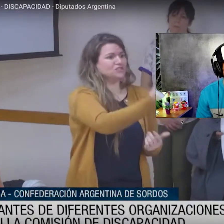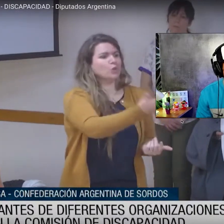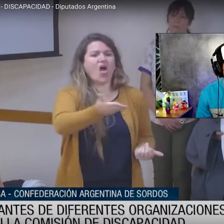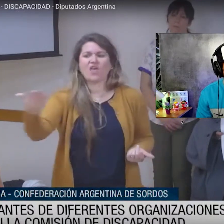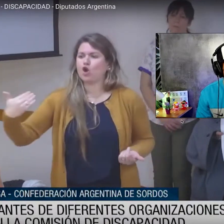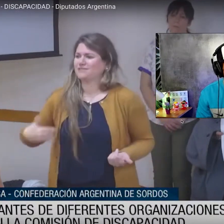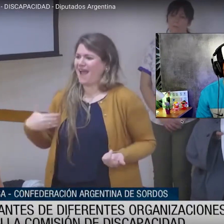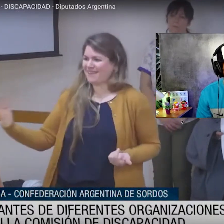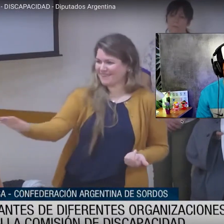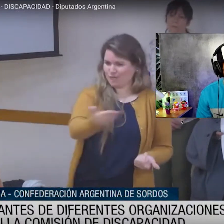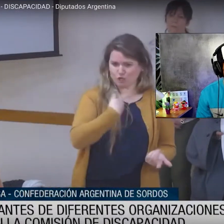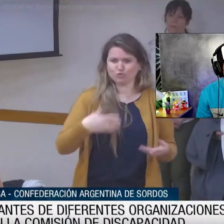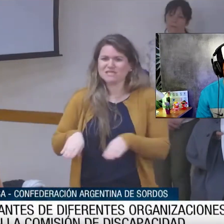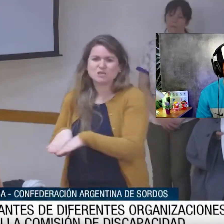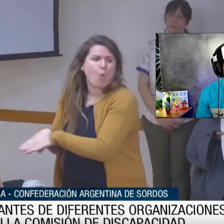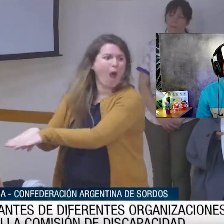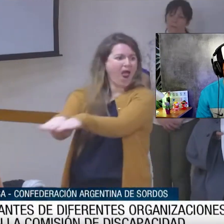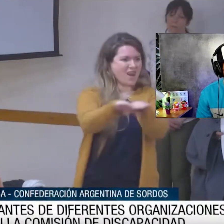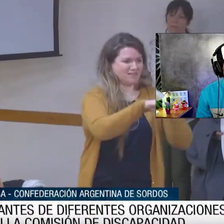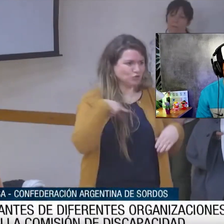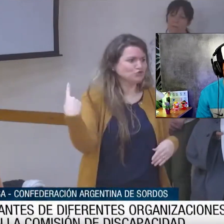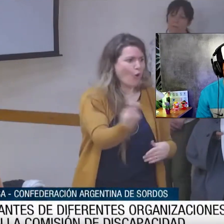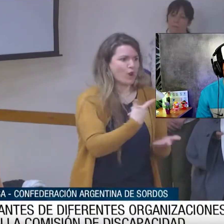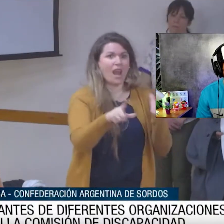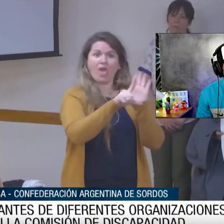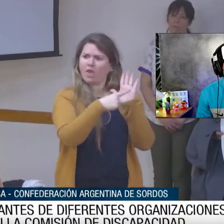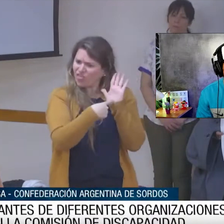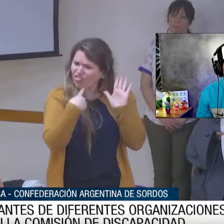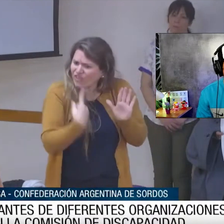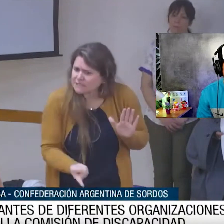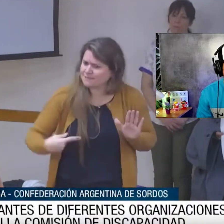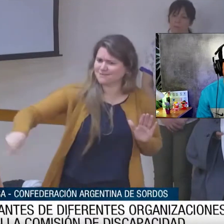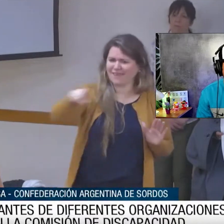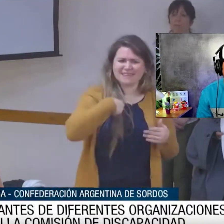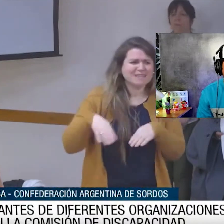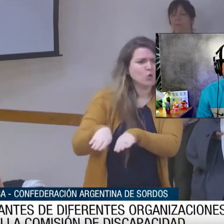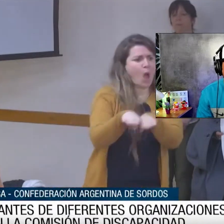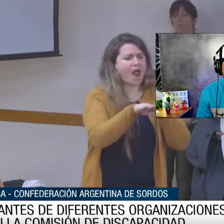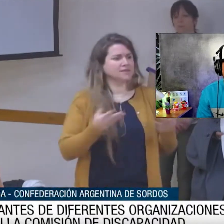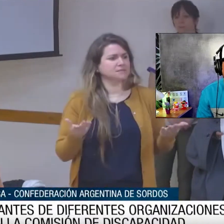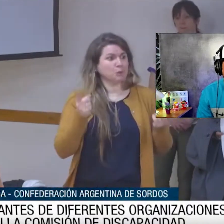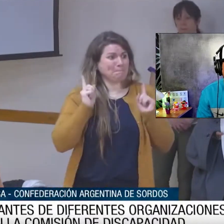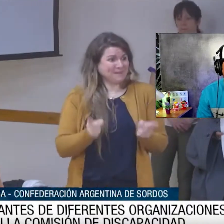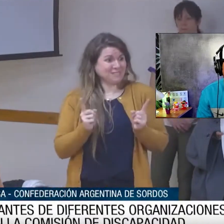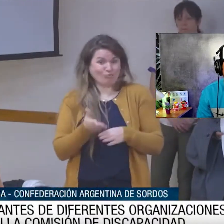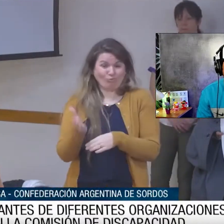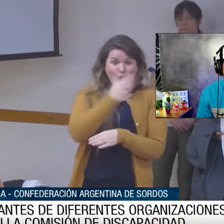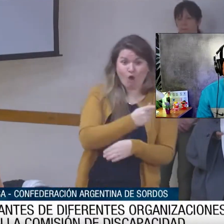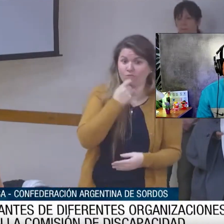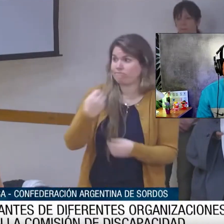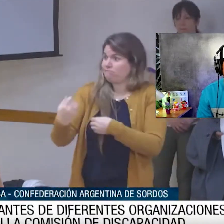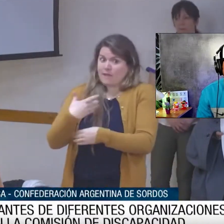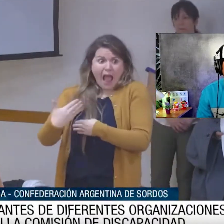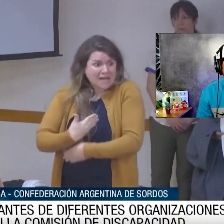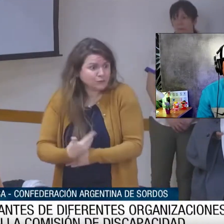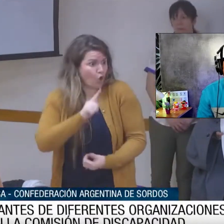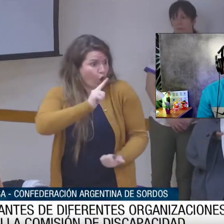dice que todos los ciudadanos argentinos somos iguales ante la ley. Que somos iguales, dice. Pero si no